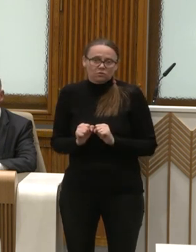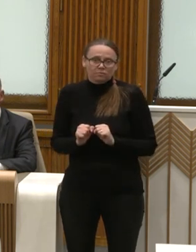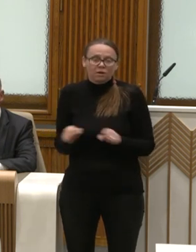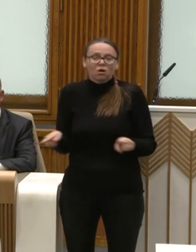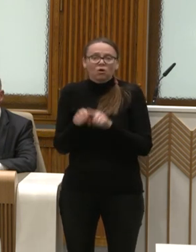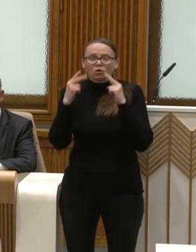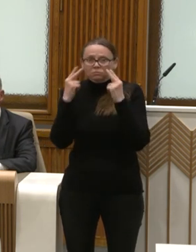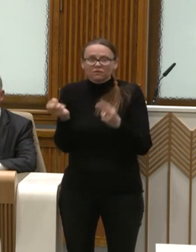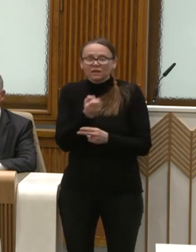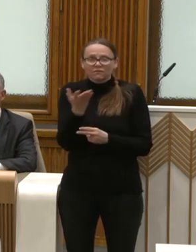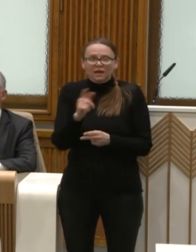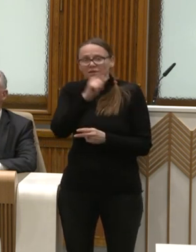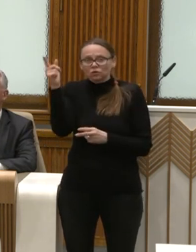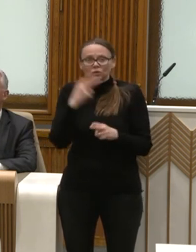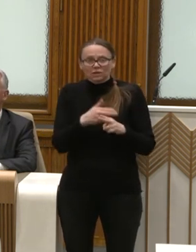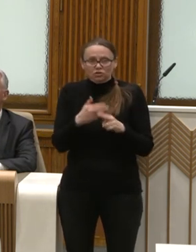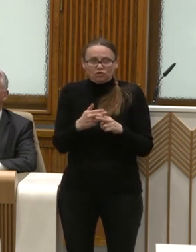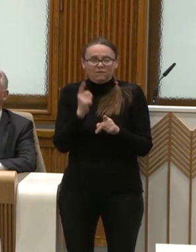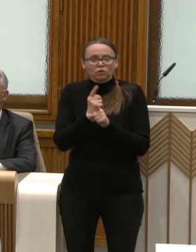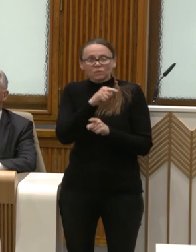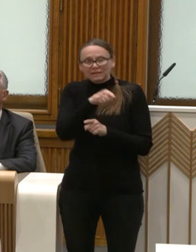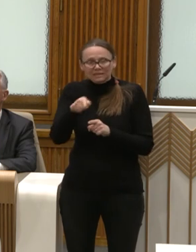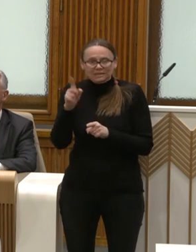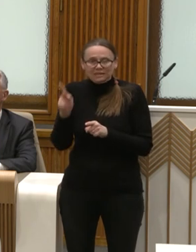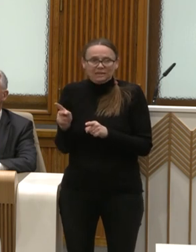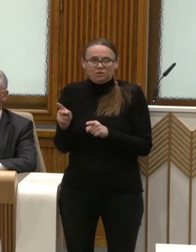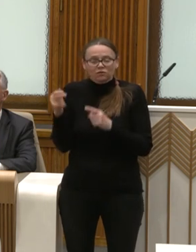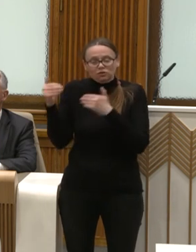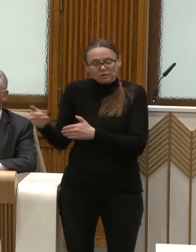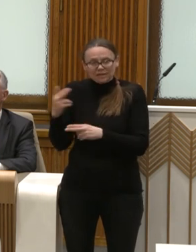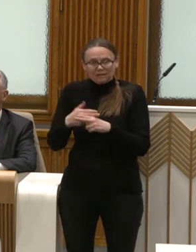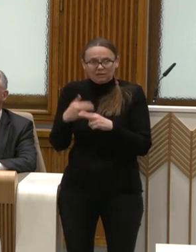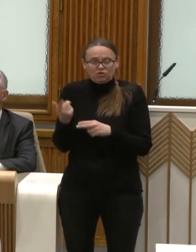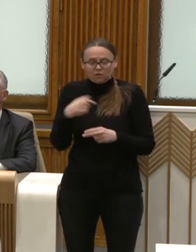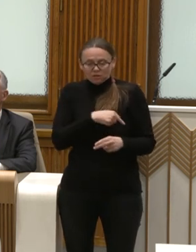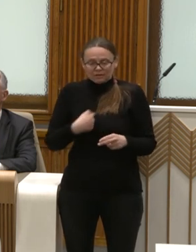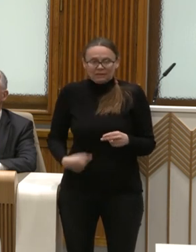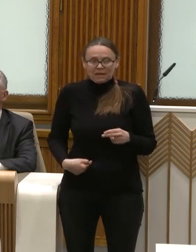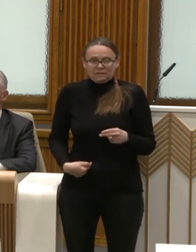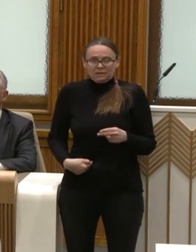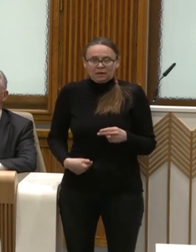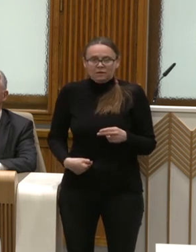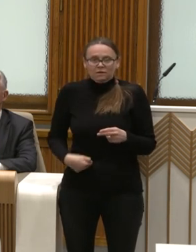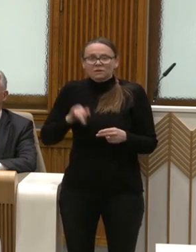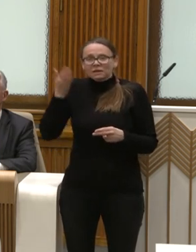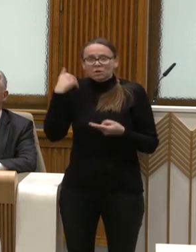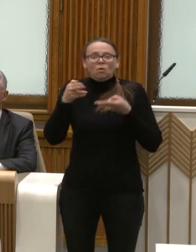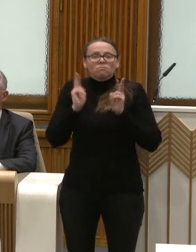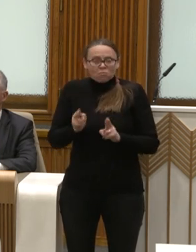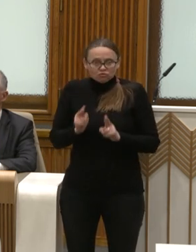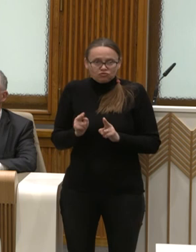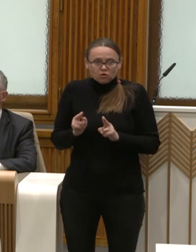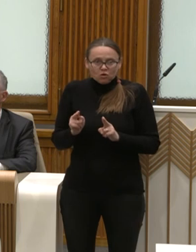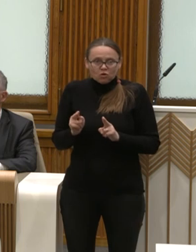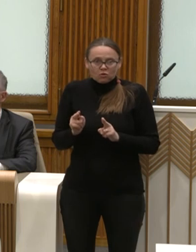smo videli v nekaterih drugih državah, tudi tisti, ki so recimo sosednje države od Kitajske, je bilo možno